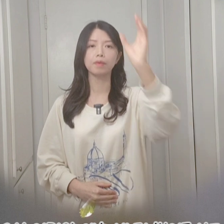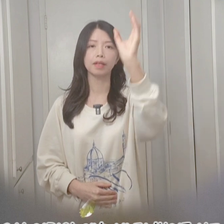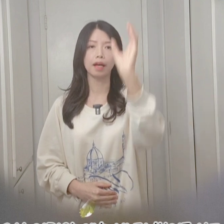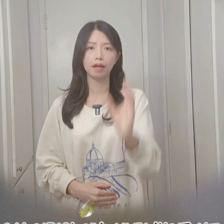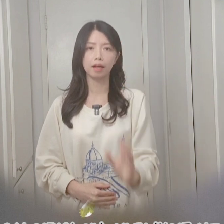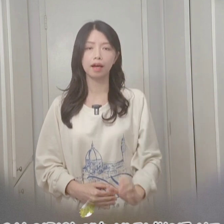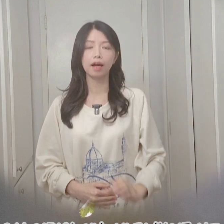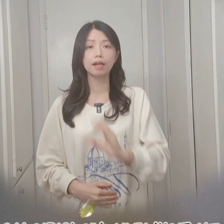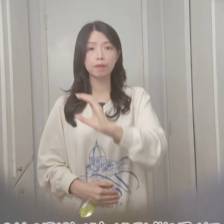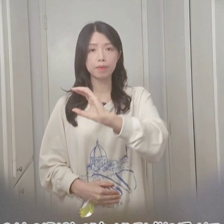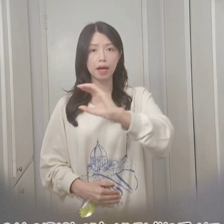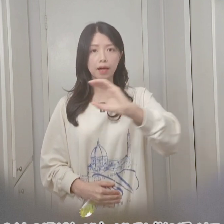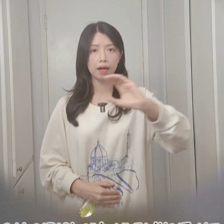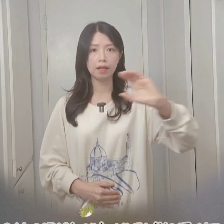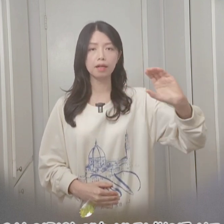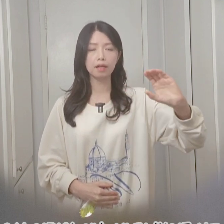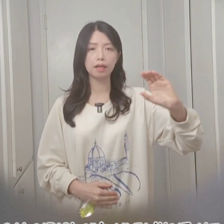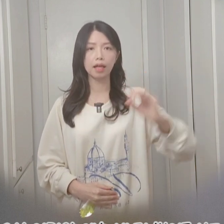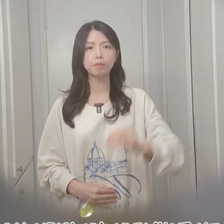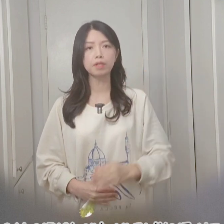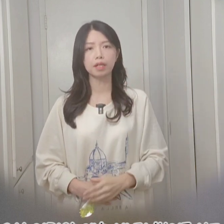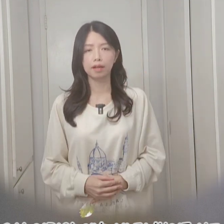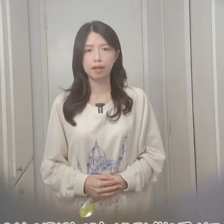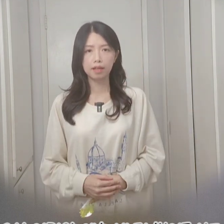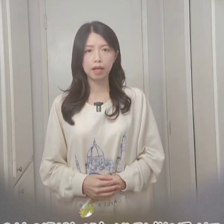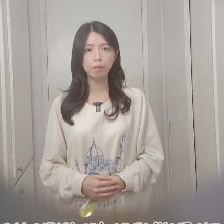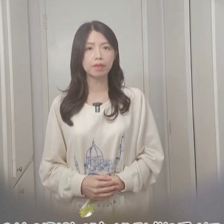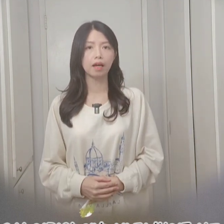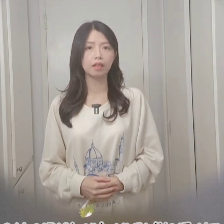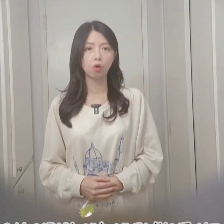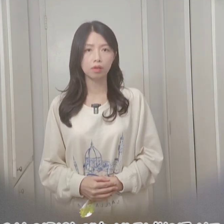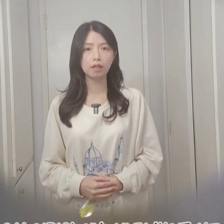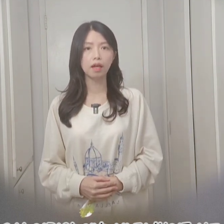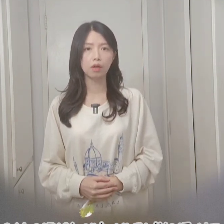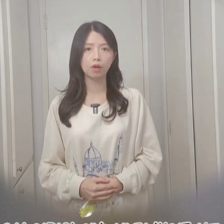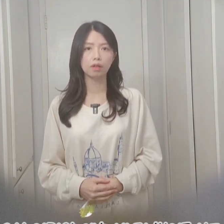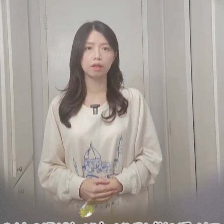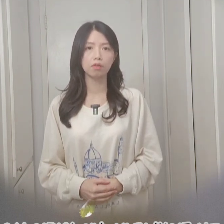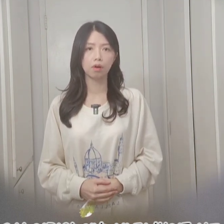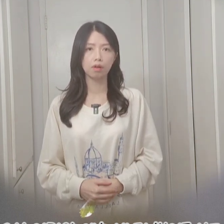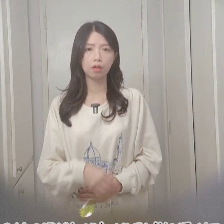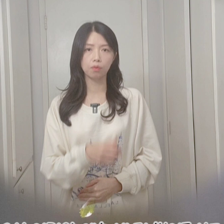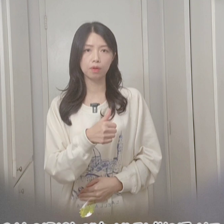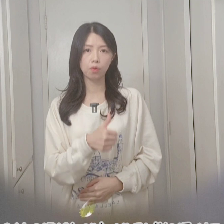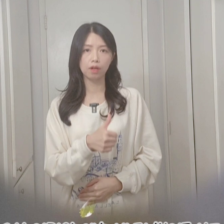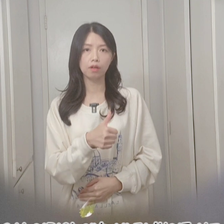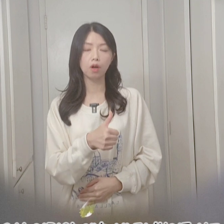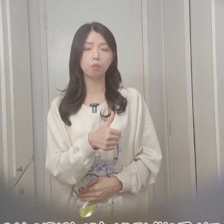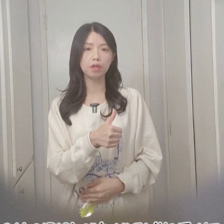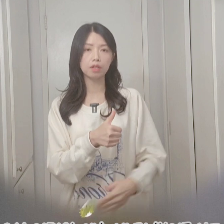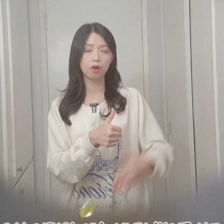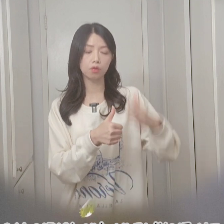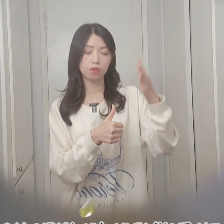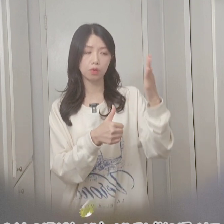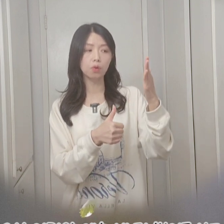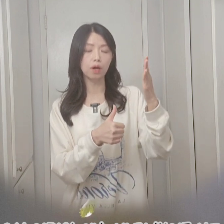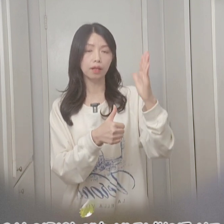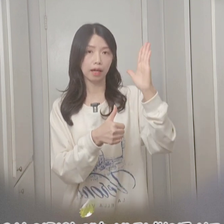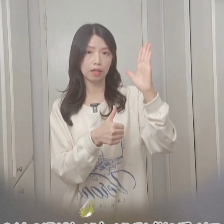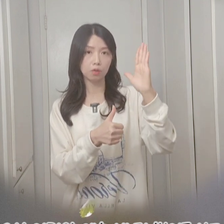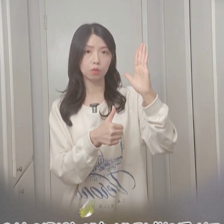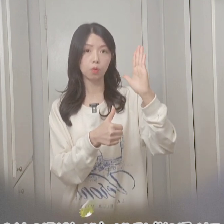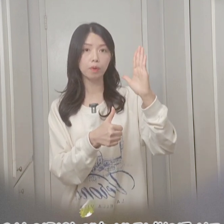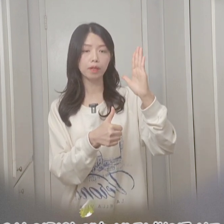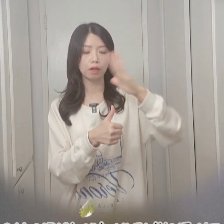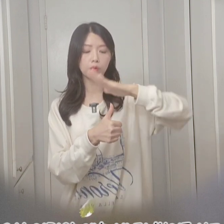주시면 됩니다. 십자가를 참으신, 참다, 견디다 라고 한 뒤의 수어는 왼손이 이렇게 엄지를 세워주시고